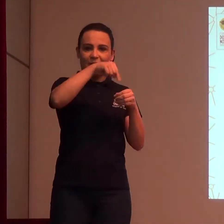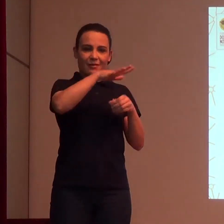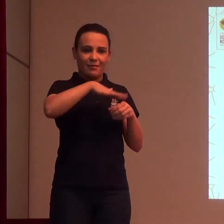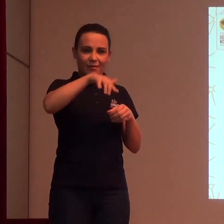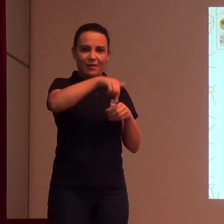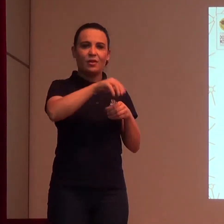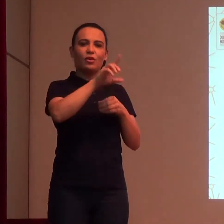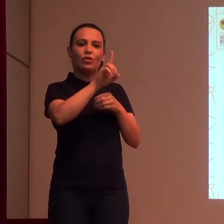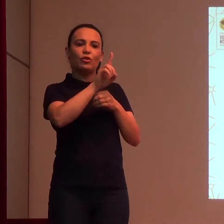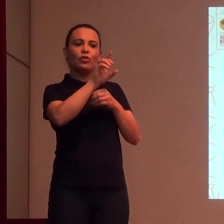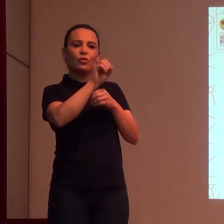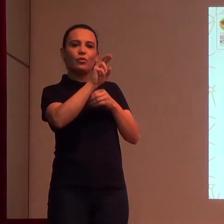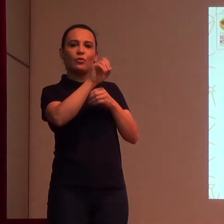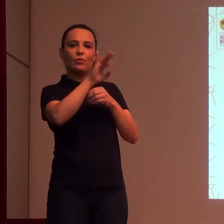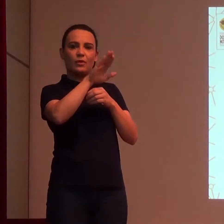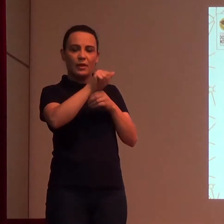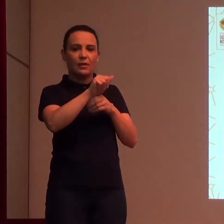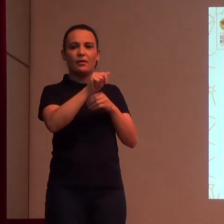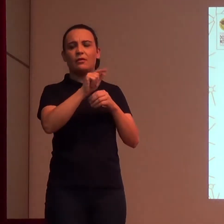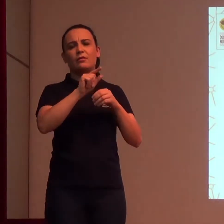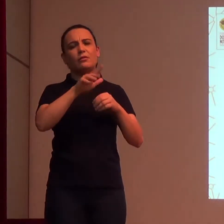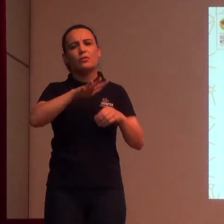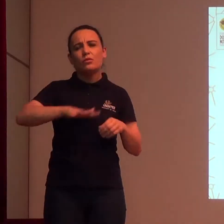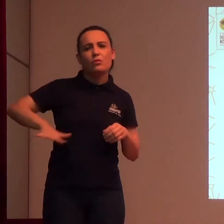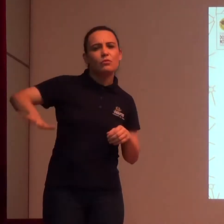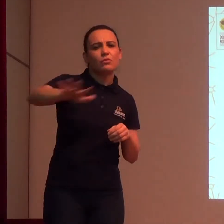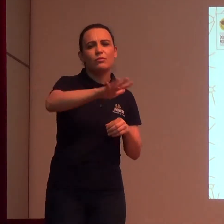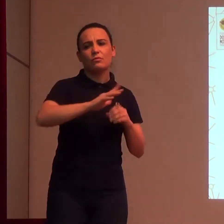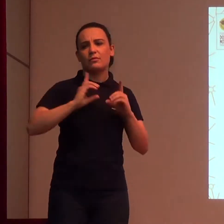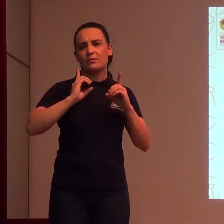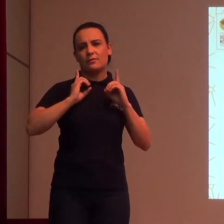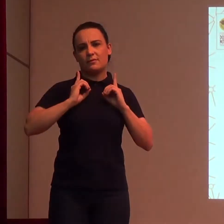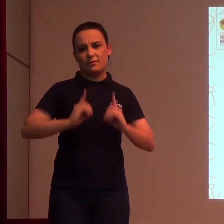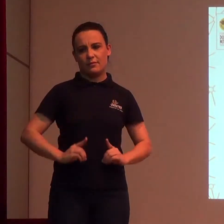as deficiências nesse campo de empregabilidade. E